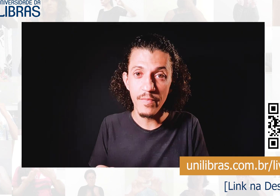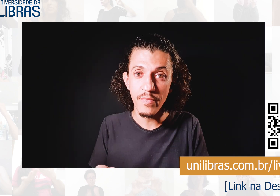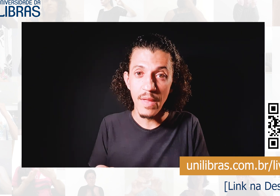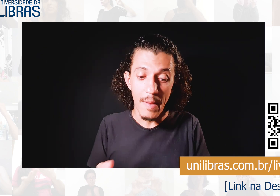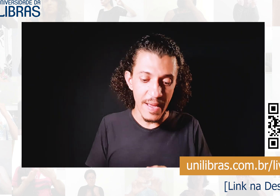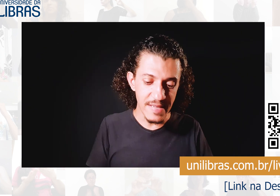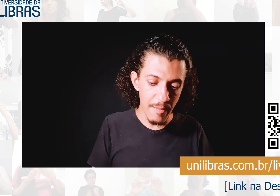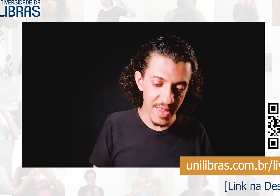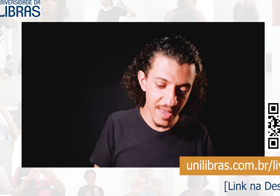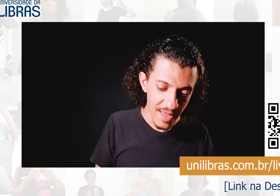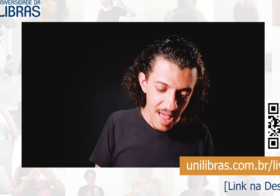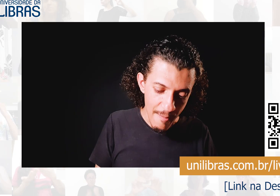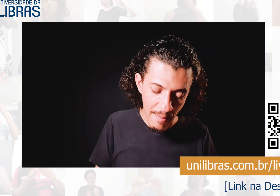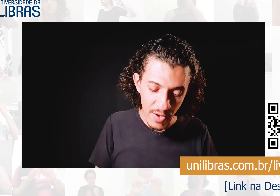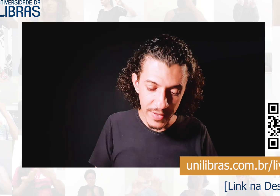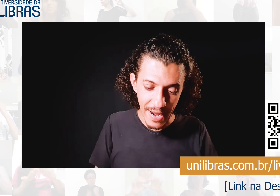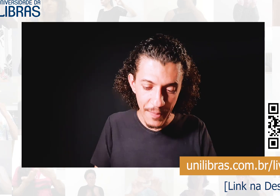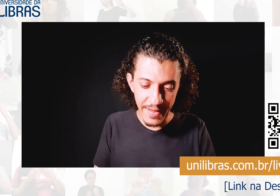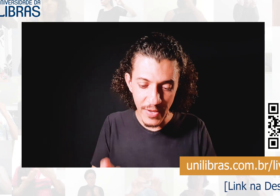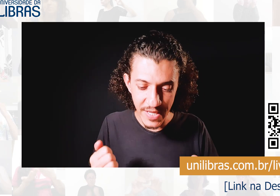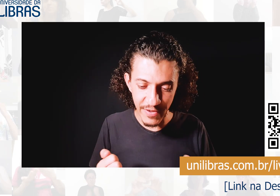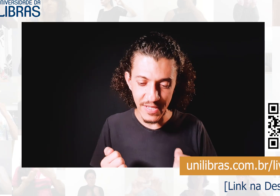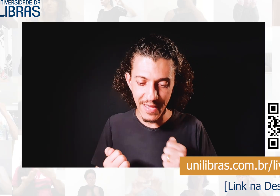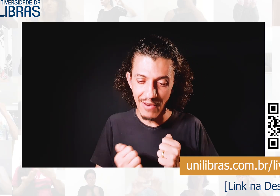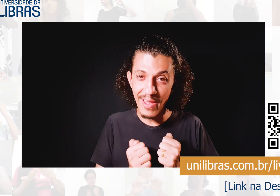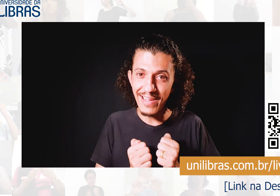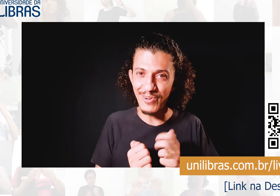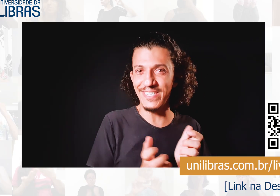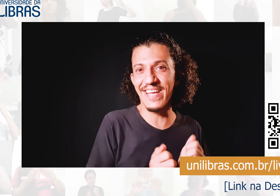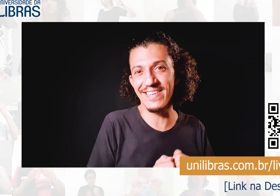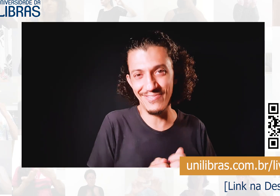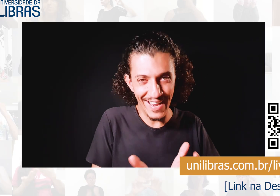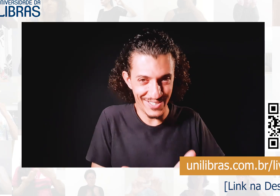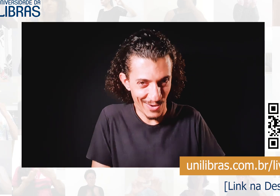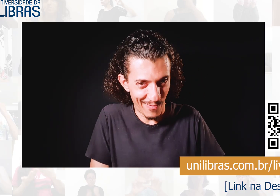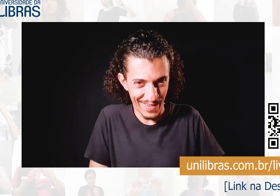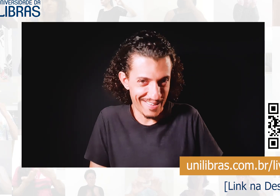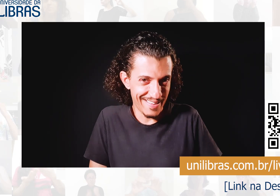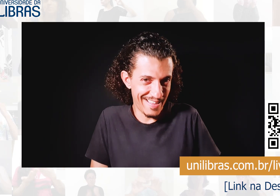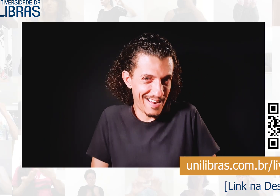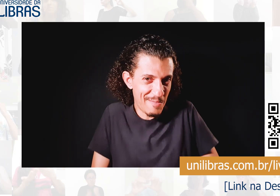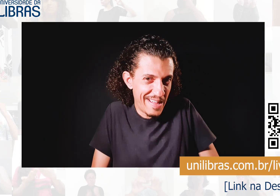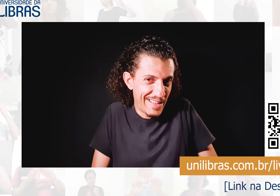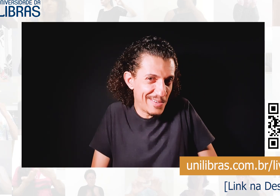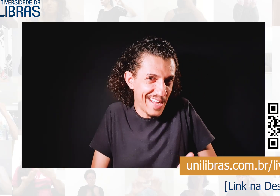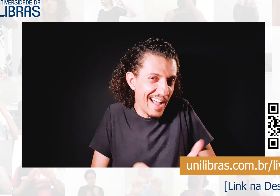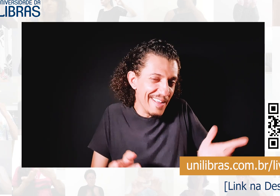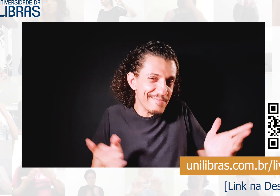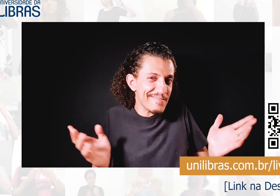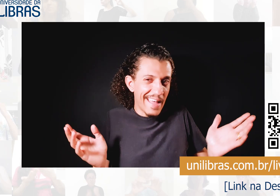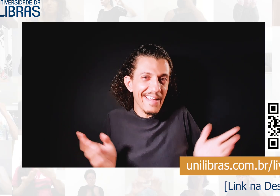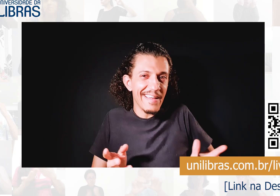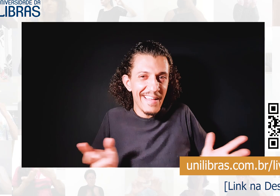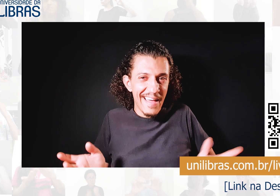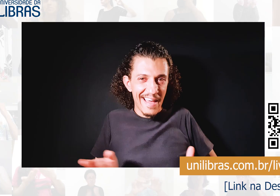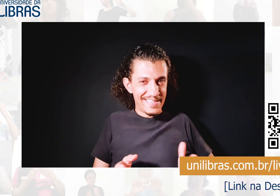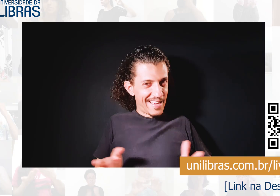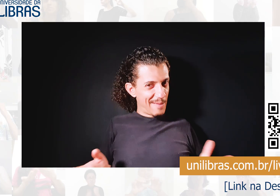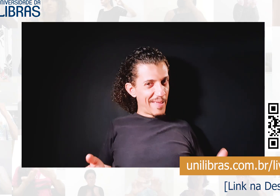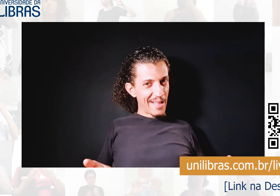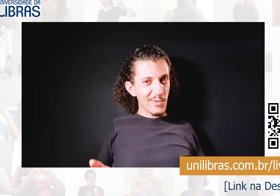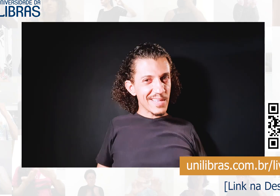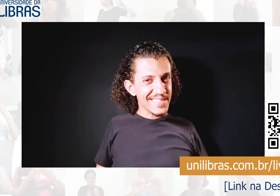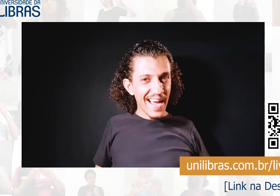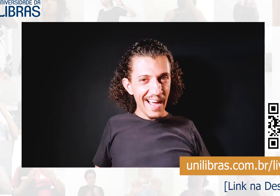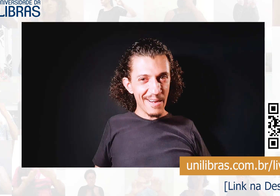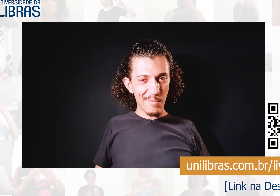profundo. Percebe que minha mãe, quando ela aprendeu a escrever isso aqui, ela não era adolescente, não era jovem. Ela aprendeu já, né? Ela já